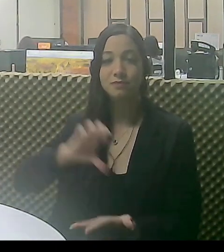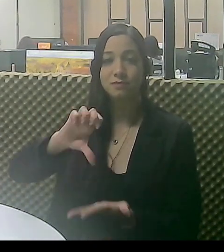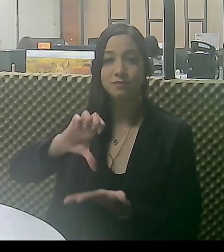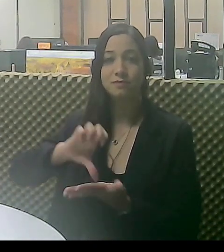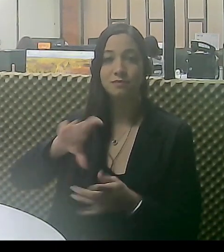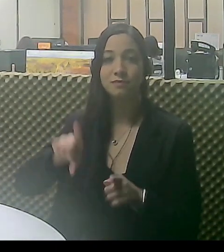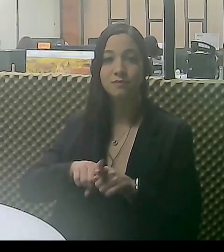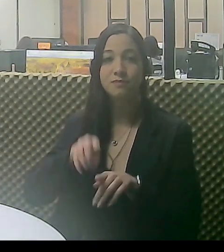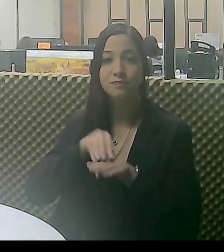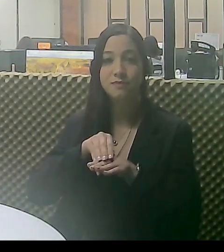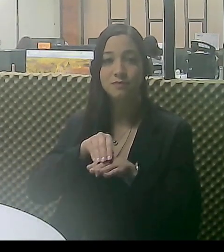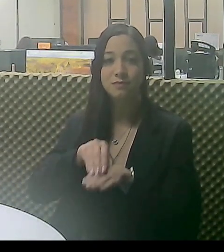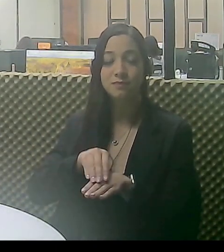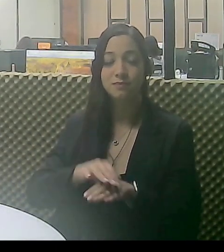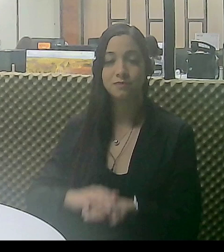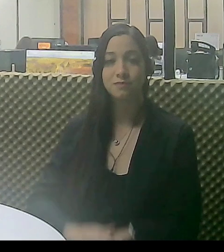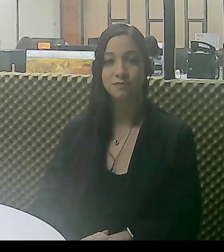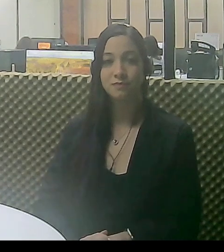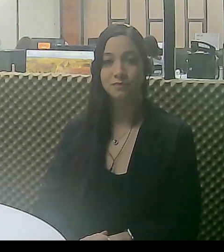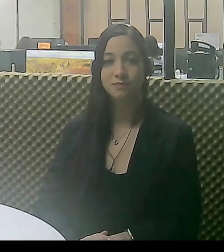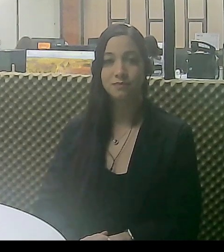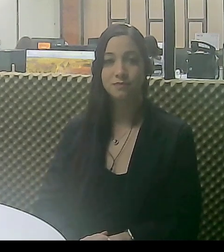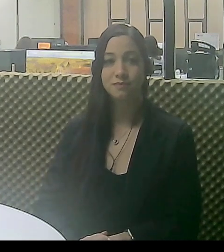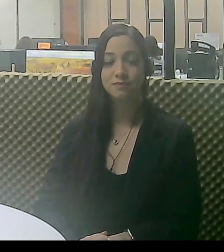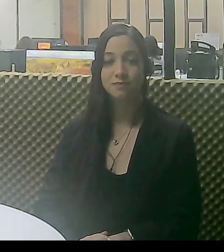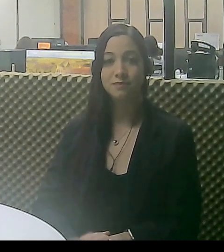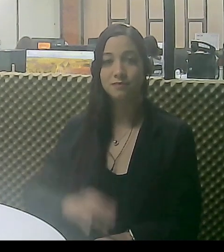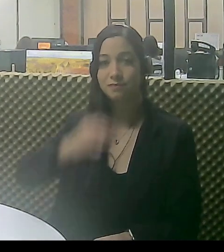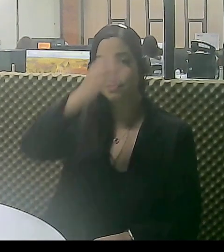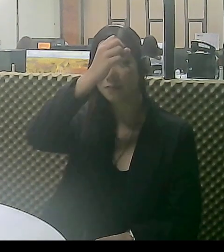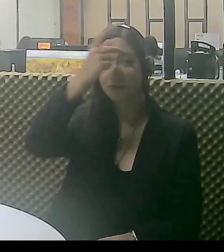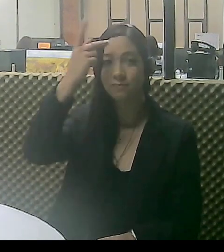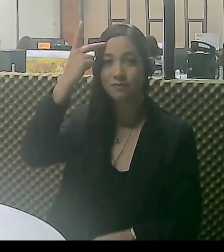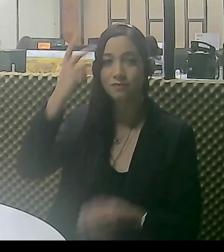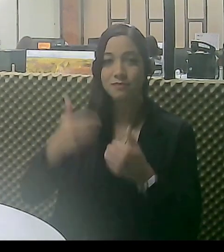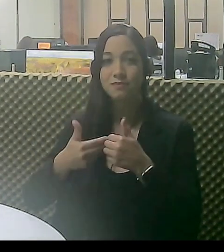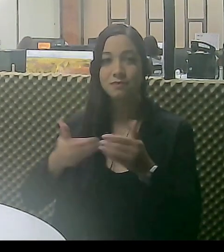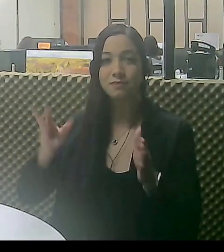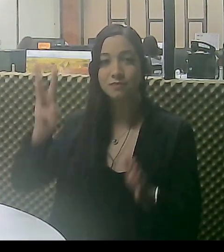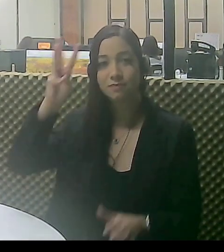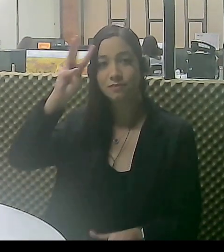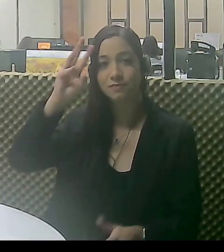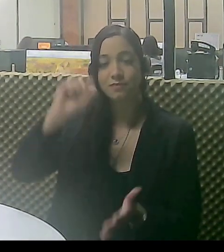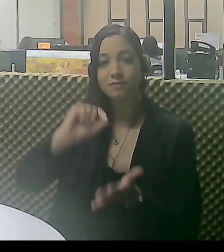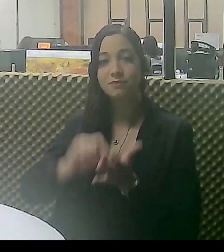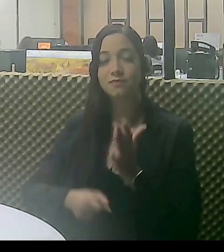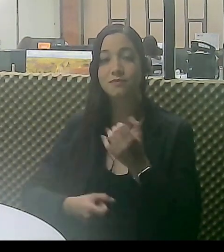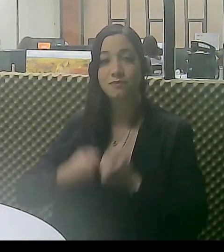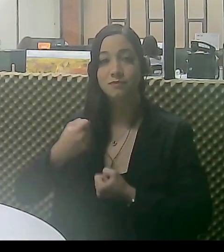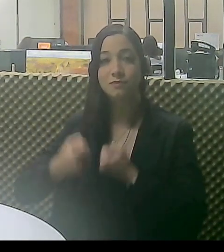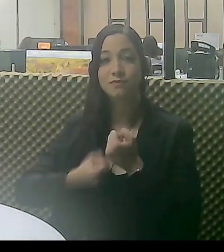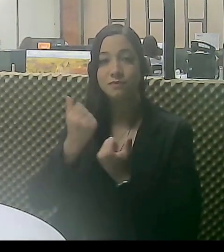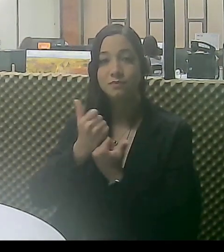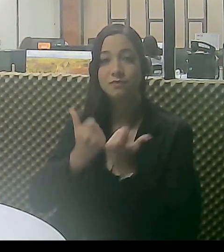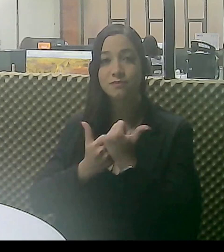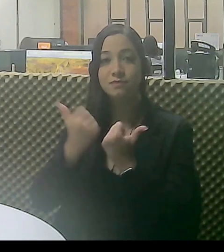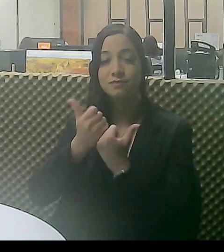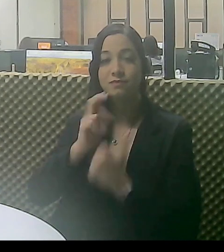também no Procon móvel. E ainda, a Prefeitura abre nesta terça inscrições para a corrida de